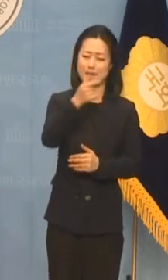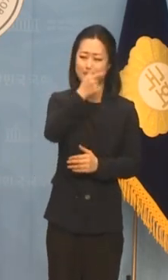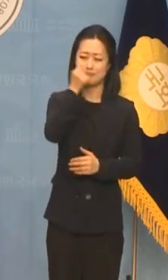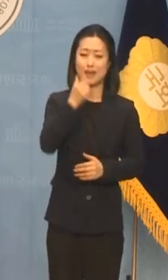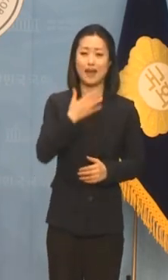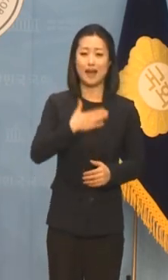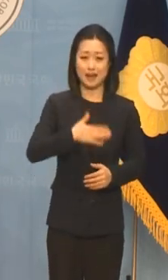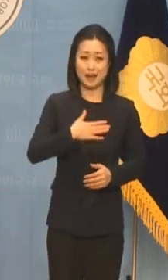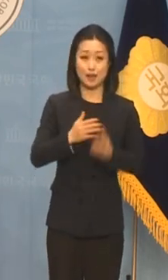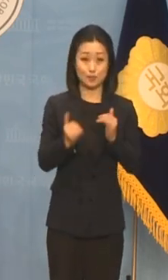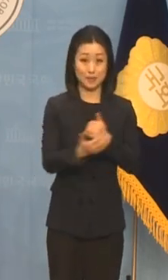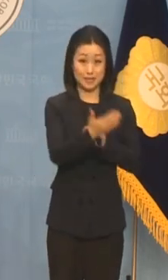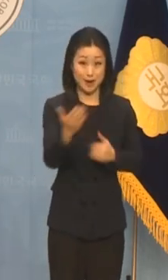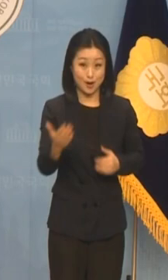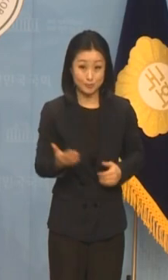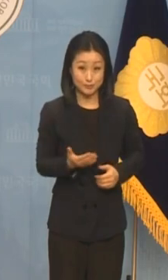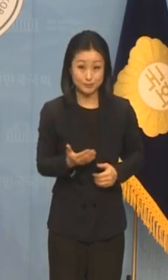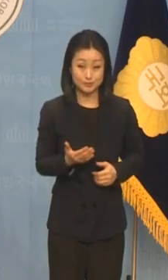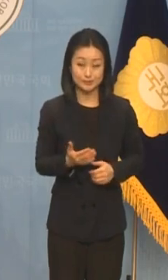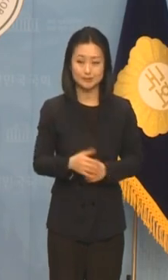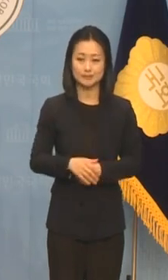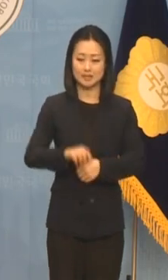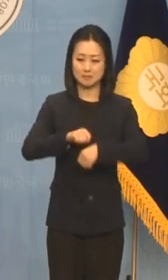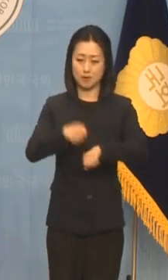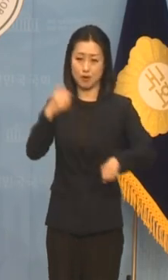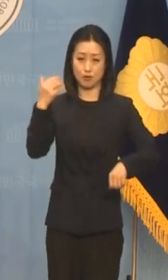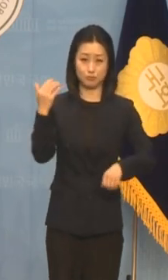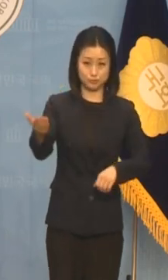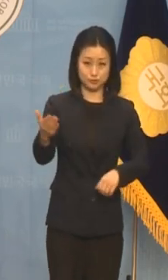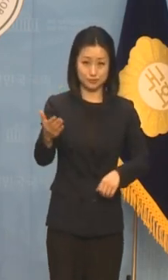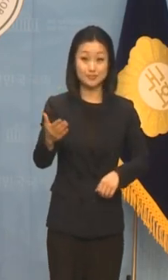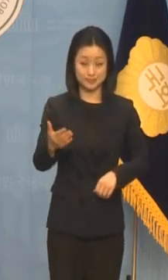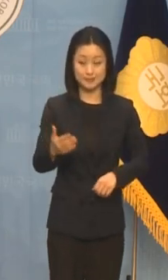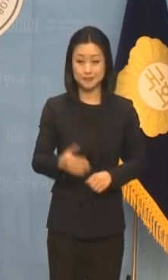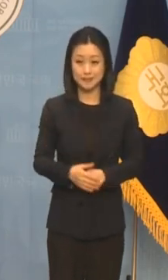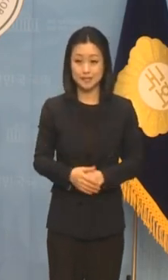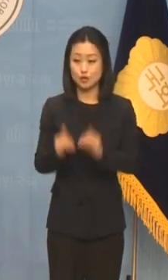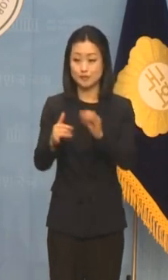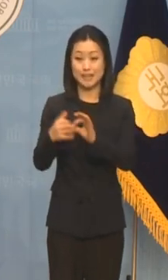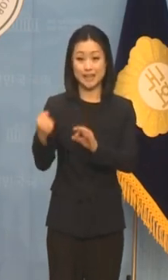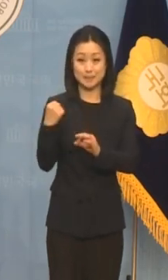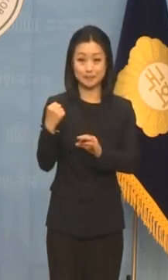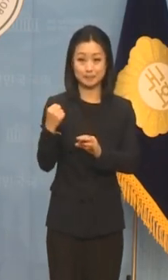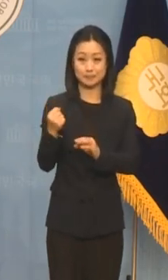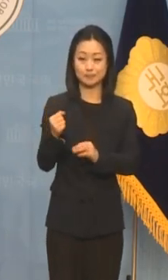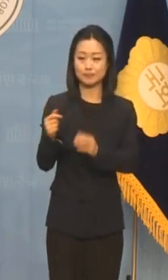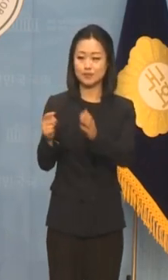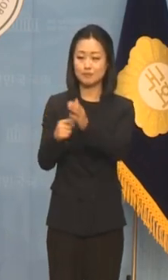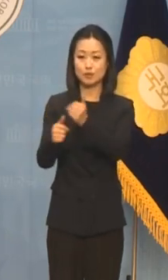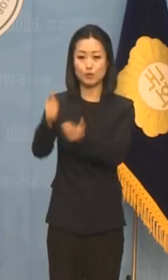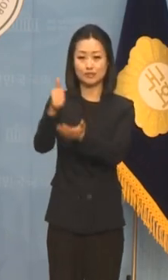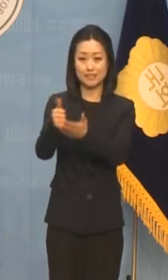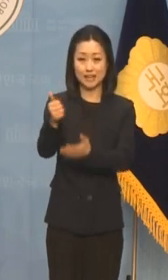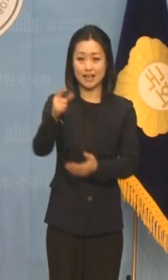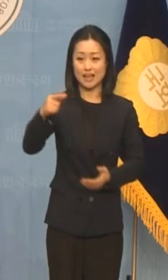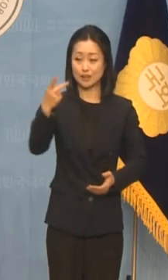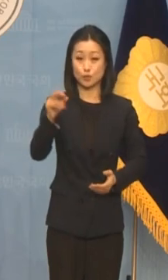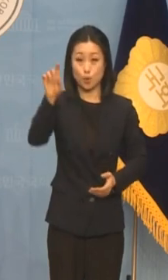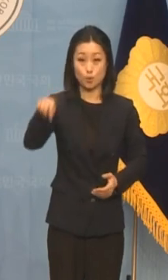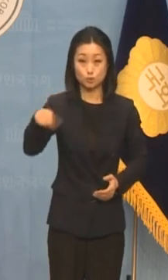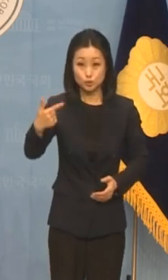국민들의 판단은 엄중한 심판입니다 국민의 힘에 한동훈 위원장에게 더 이상의